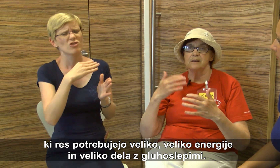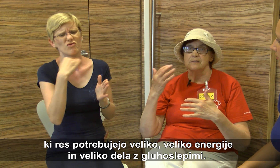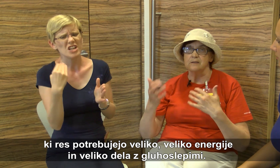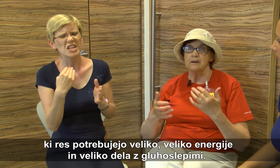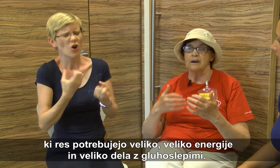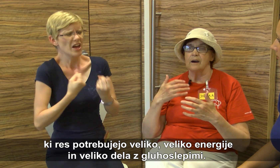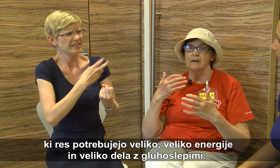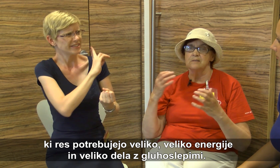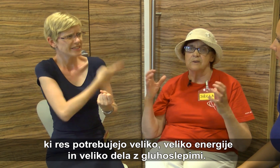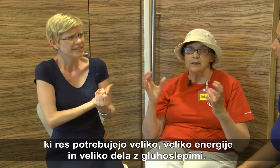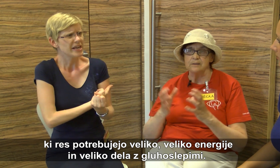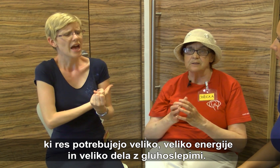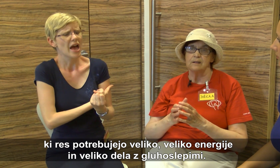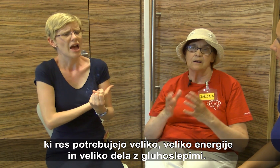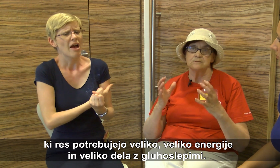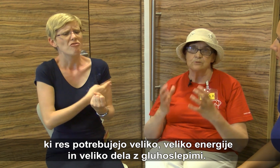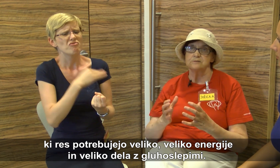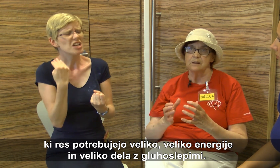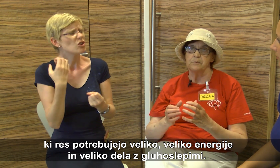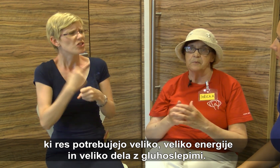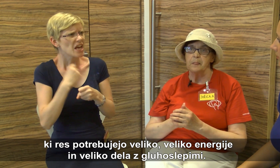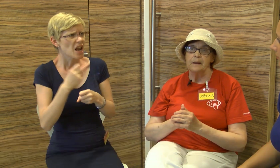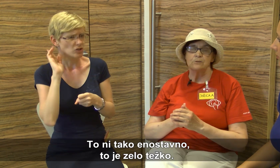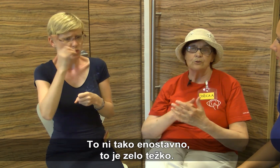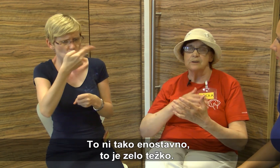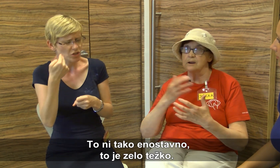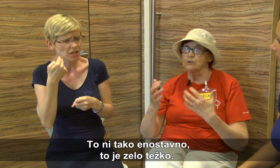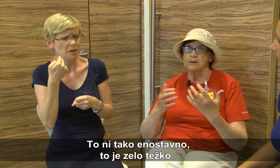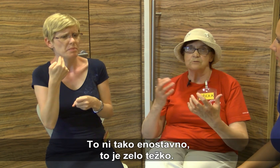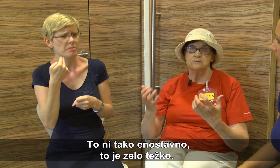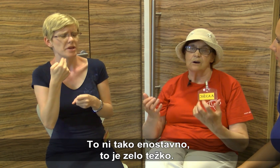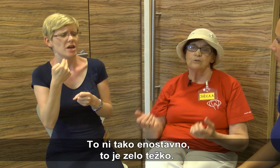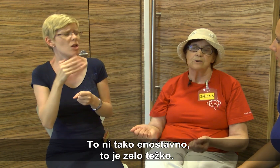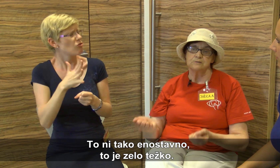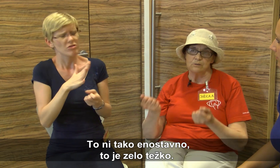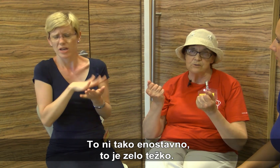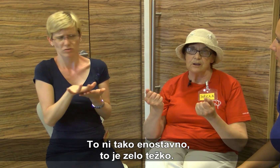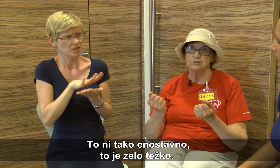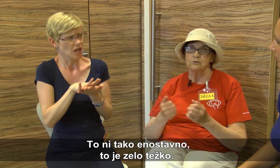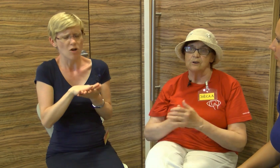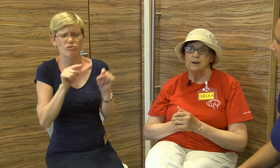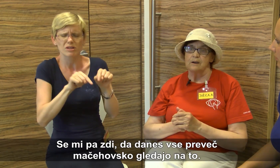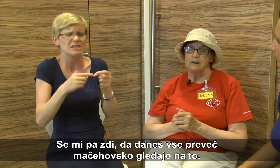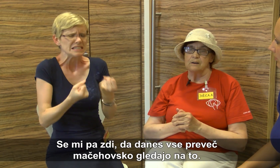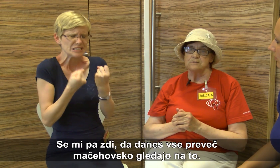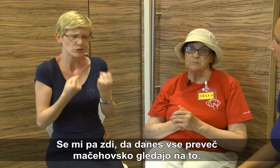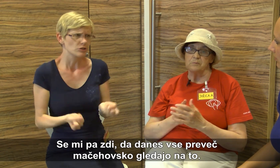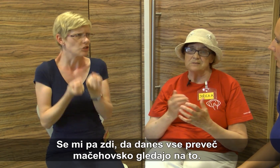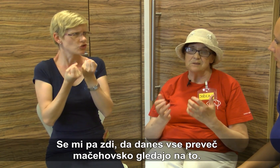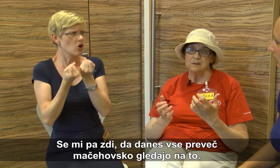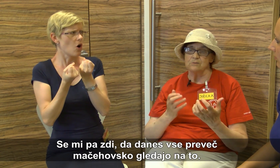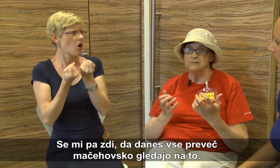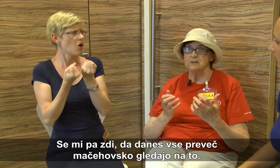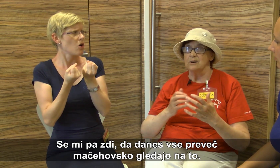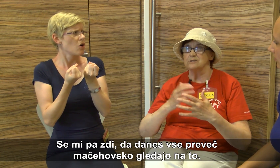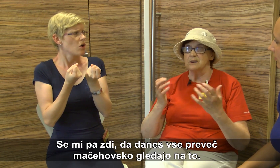velik energije in velik dela z gluhoslepimi. To ni tako enostavno, to je zelo težko. Se mi pa